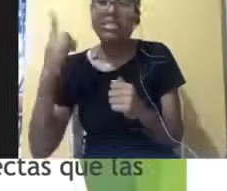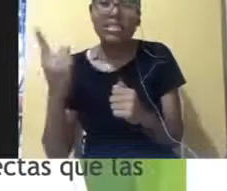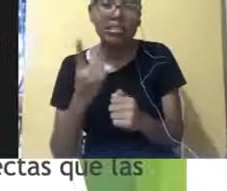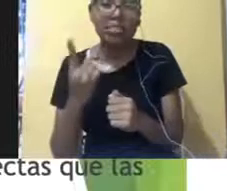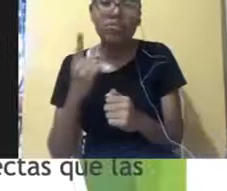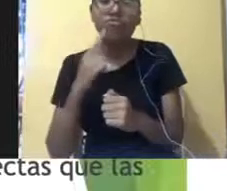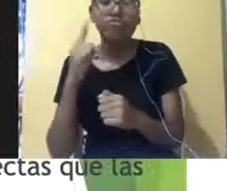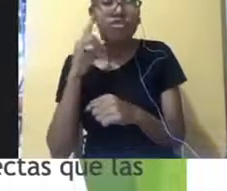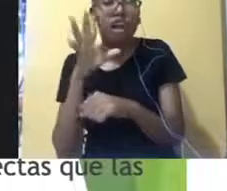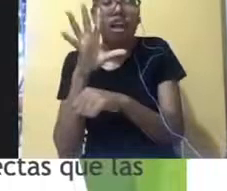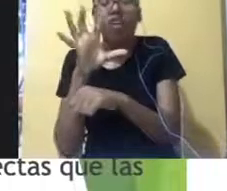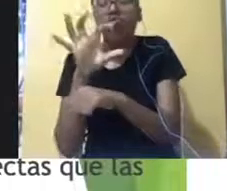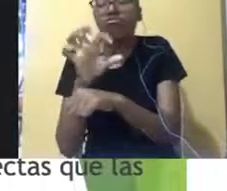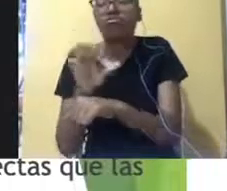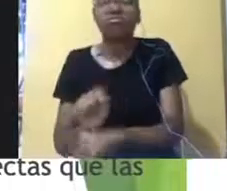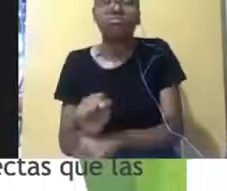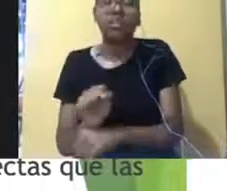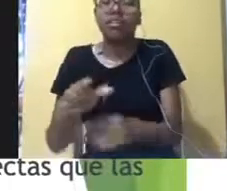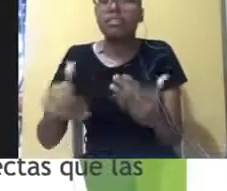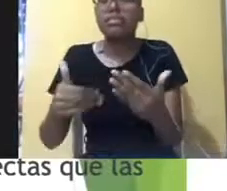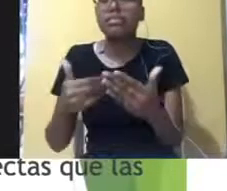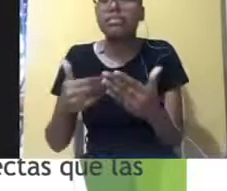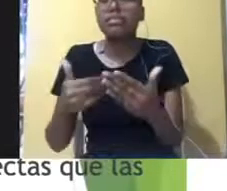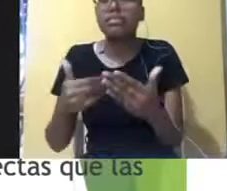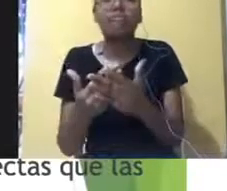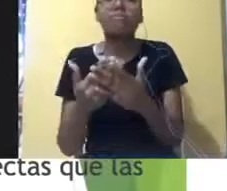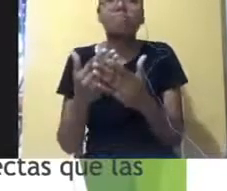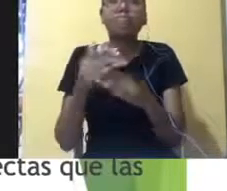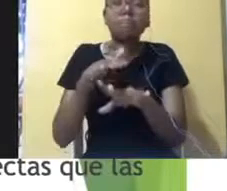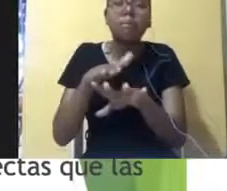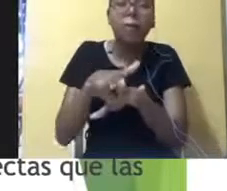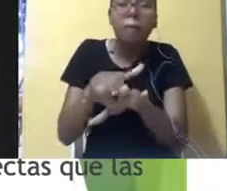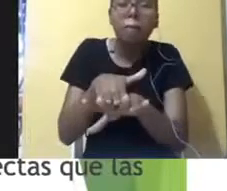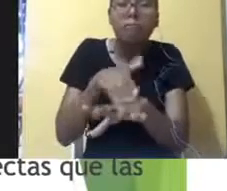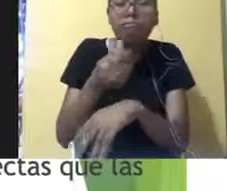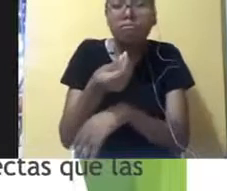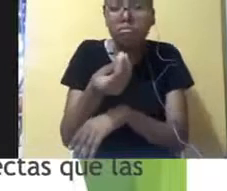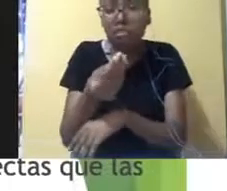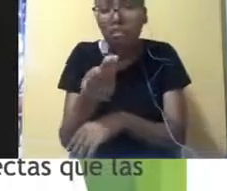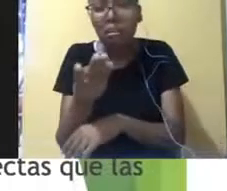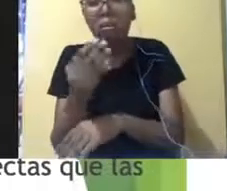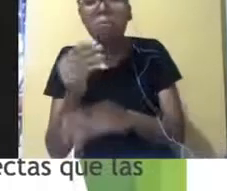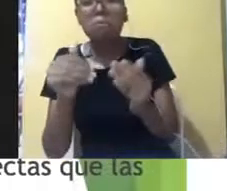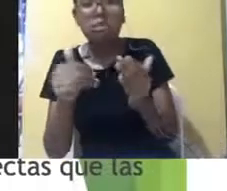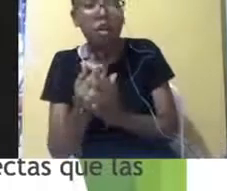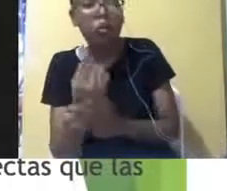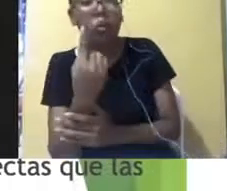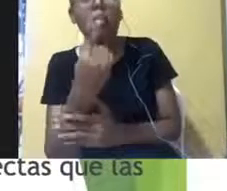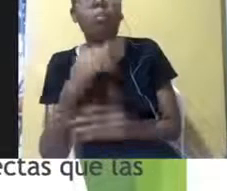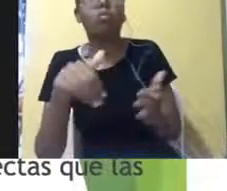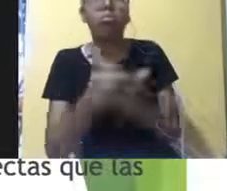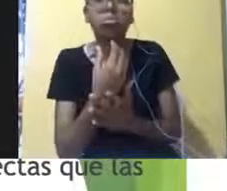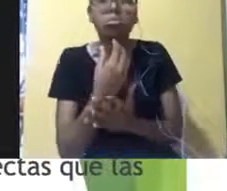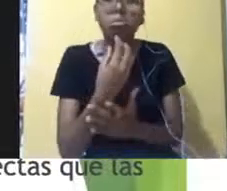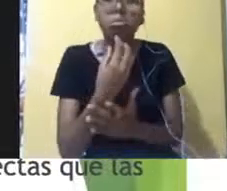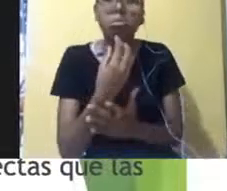que forma parte de la comunidad y no es como un asunto, como una falta de educación o no es vista de